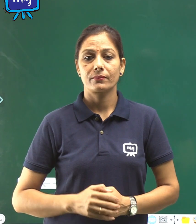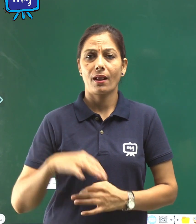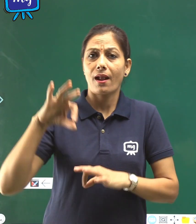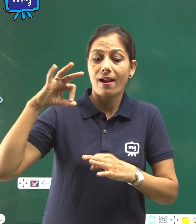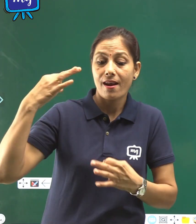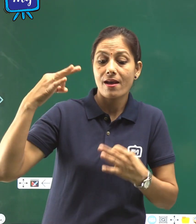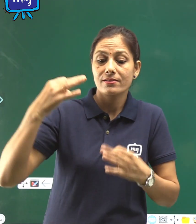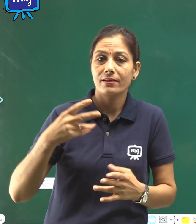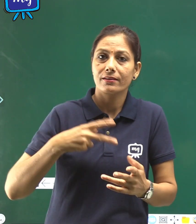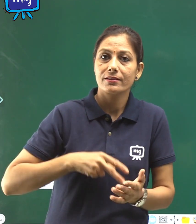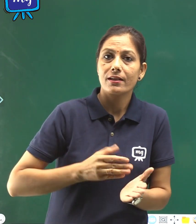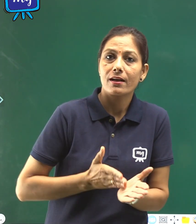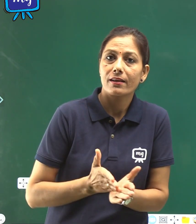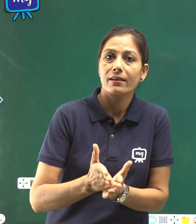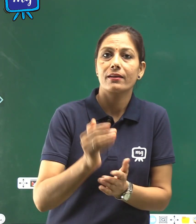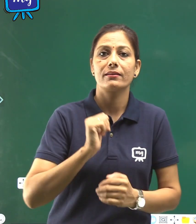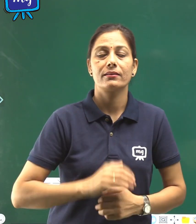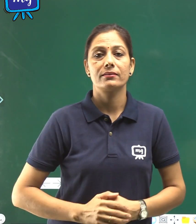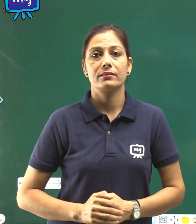नाचती गाती चल रही है।